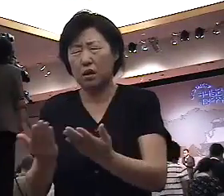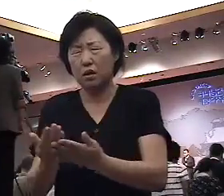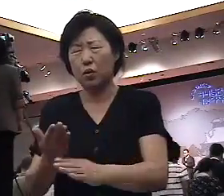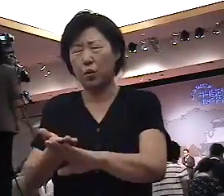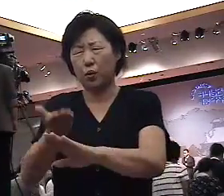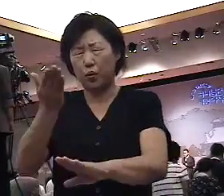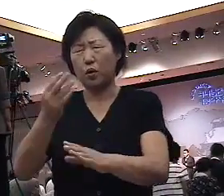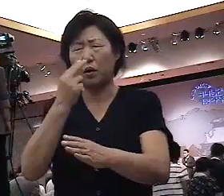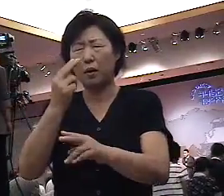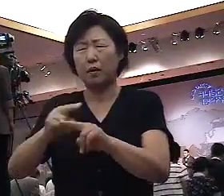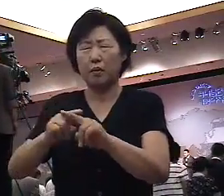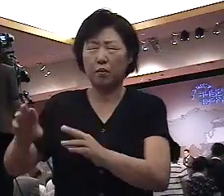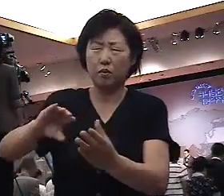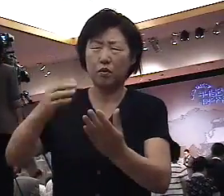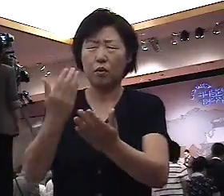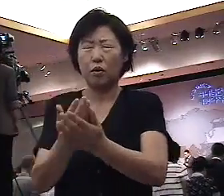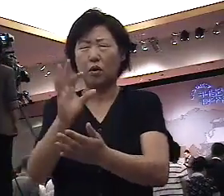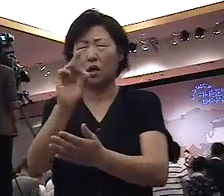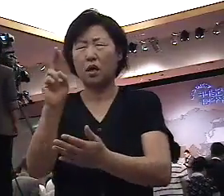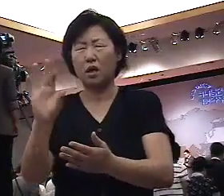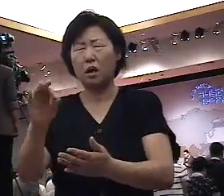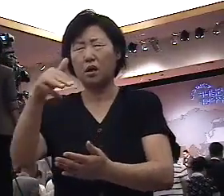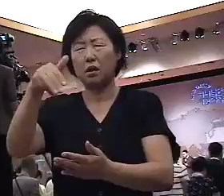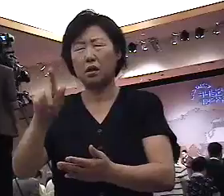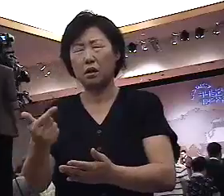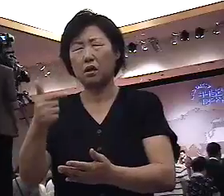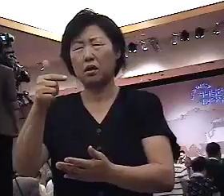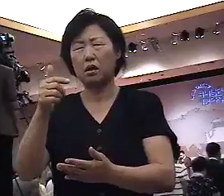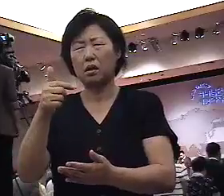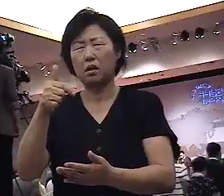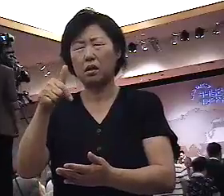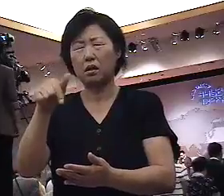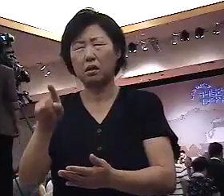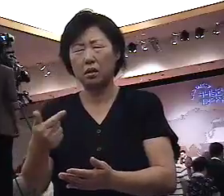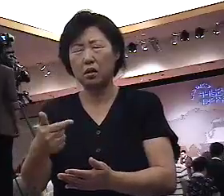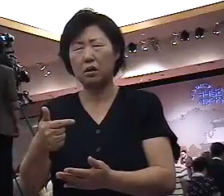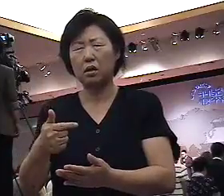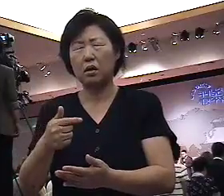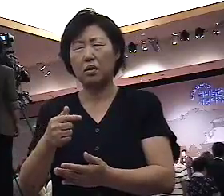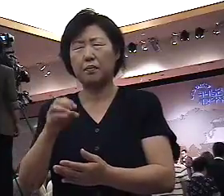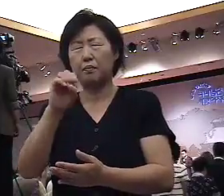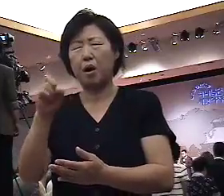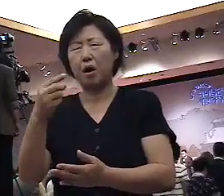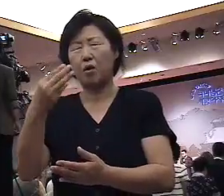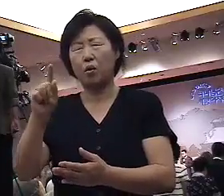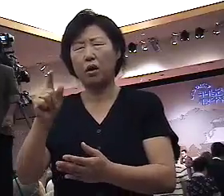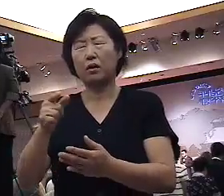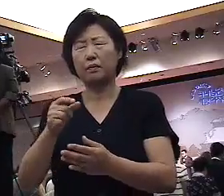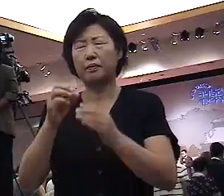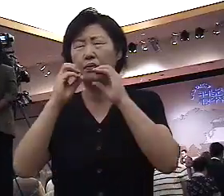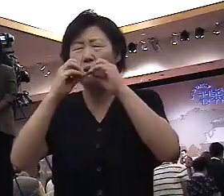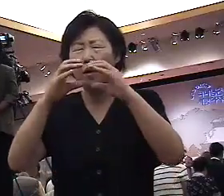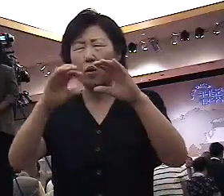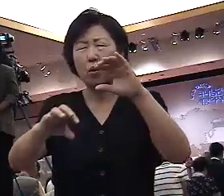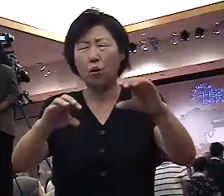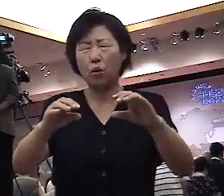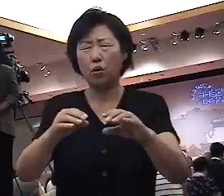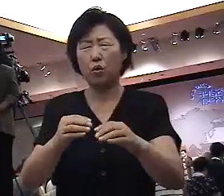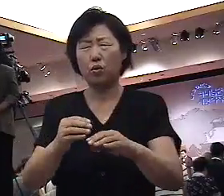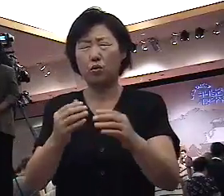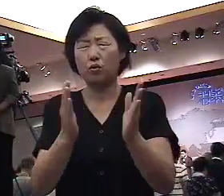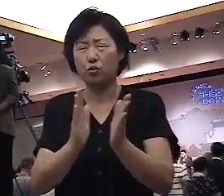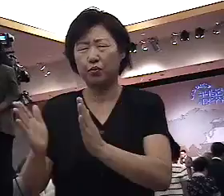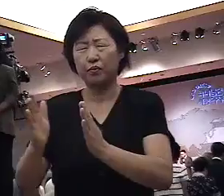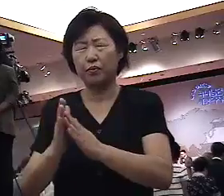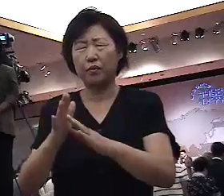부어 주옵소서. 양창근 박경주 선교사님의 파라가이 원주민 사역에 기름 부으사 준비된 영혼의 밭에 복음의